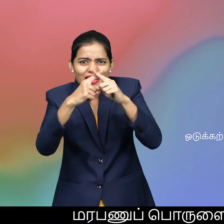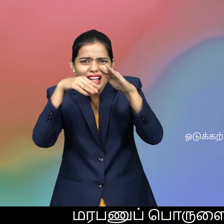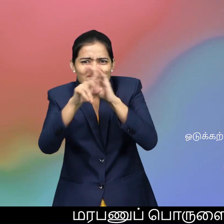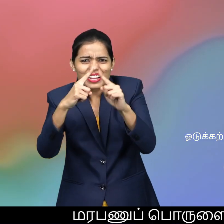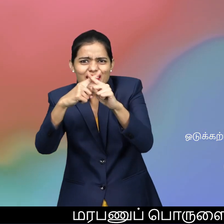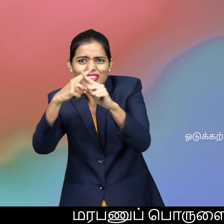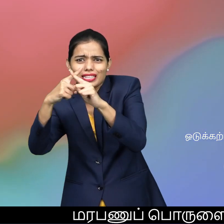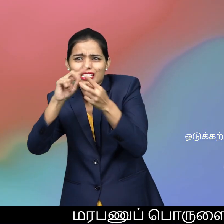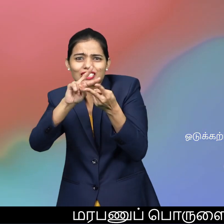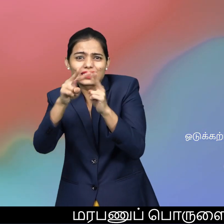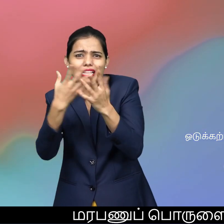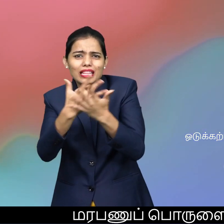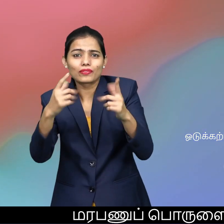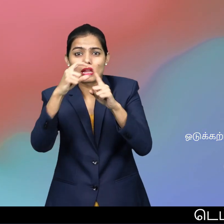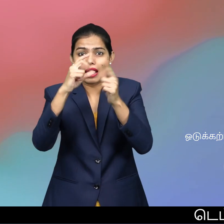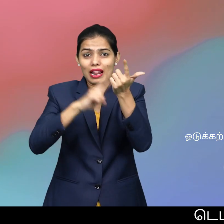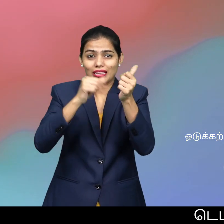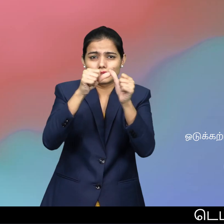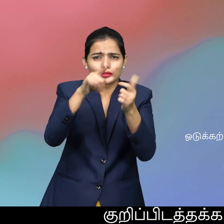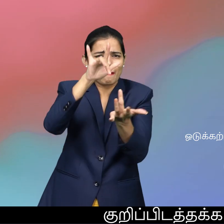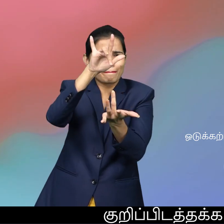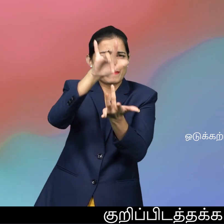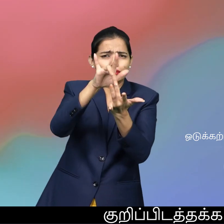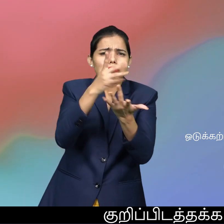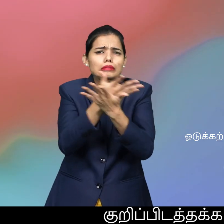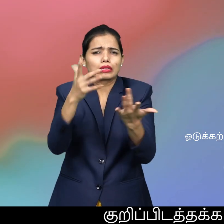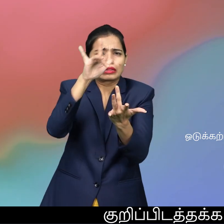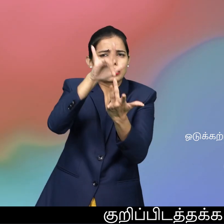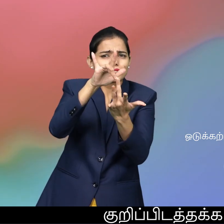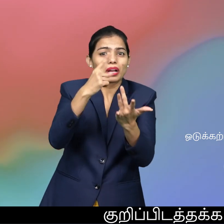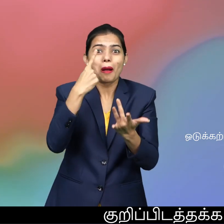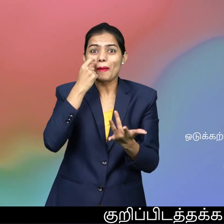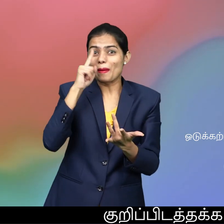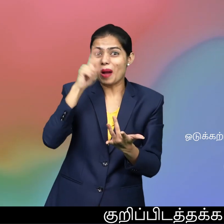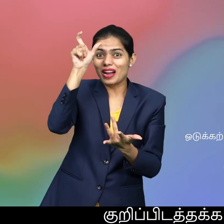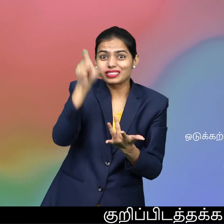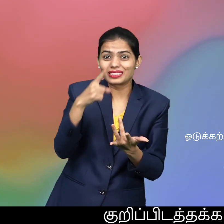பொருளை பரிமாறிக்கொள்வதில் டெட்ரான்கள் குறிப்பிடத்தக்கதாக பங்கு வகிக்கின்றன.